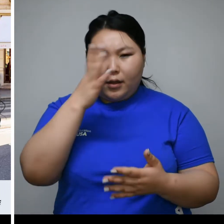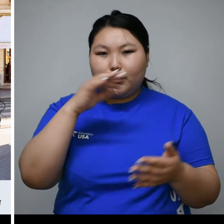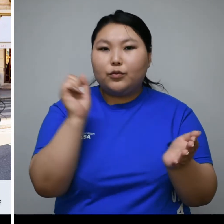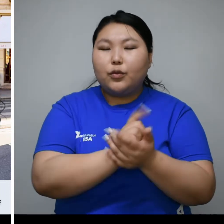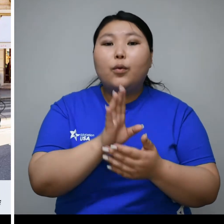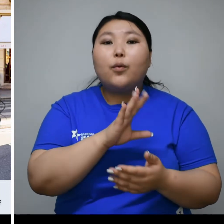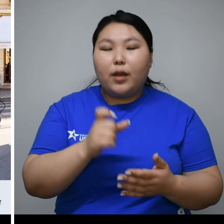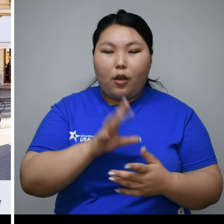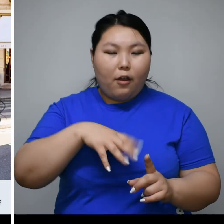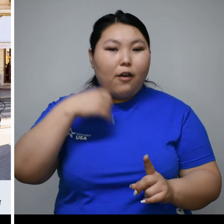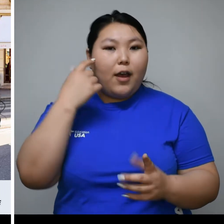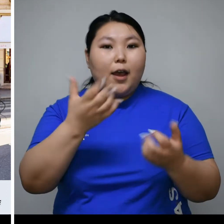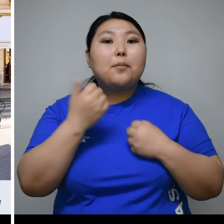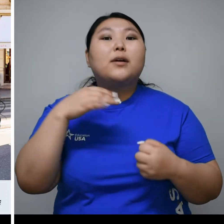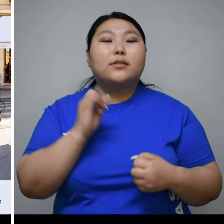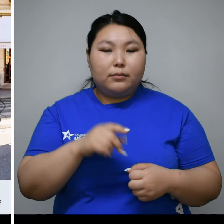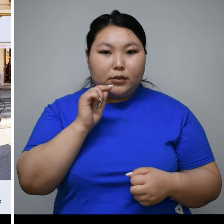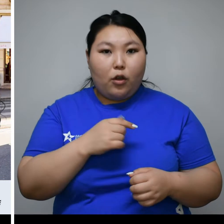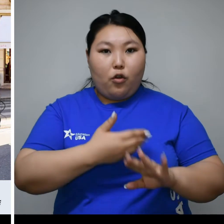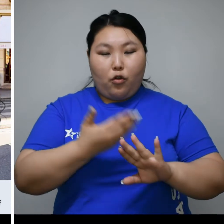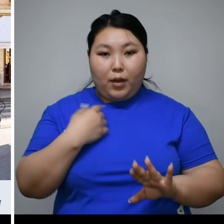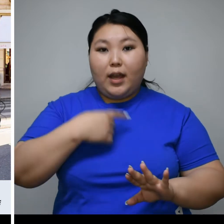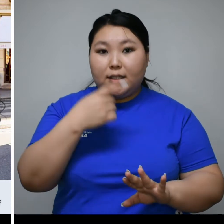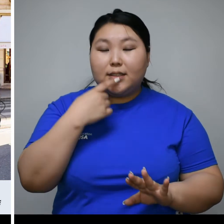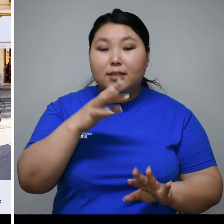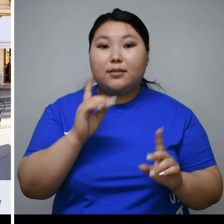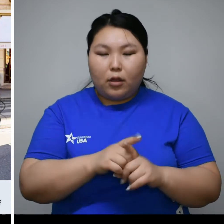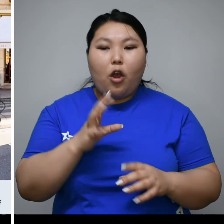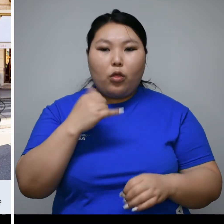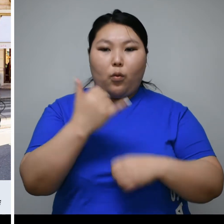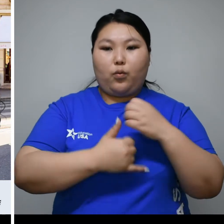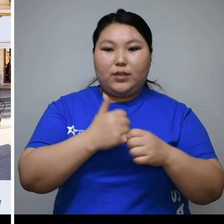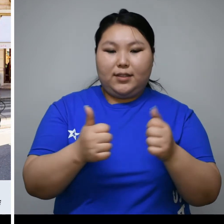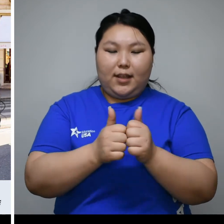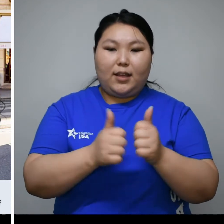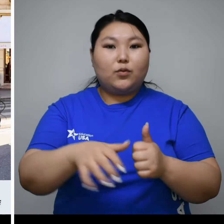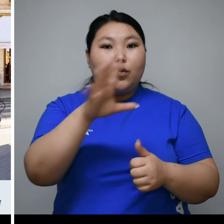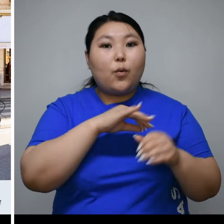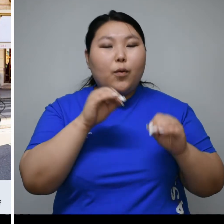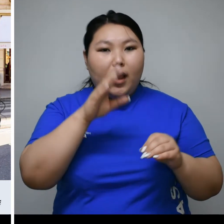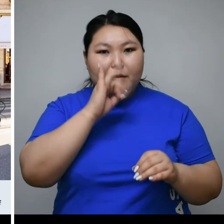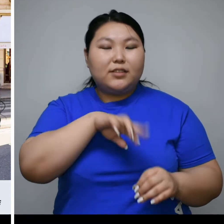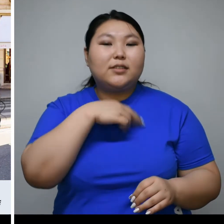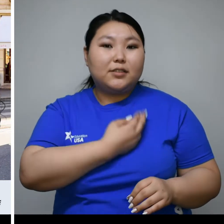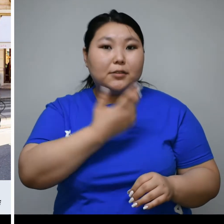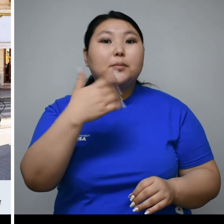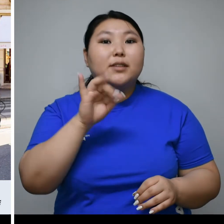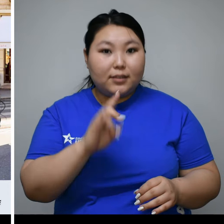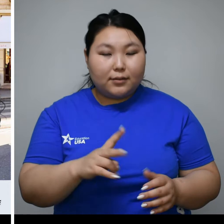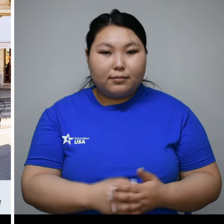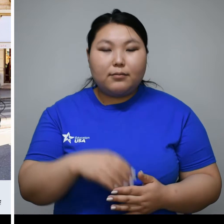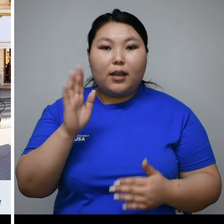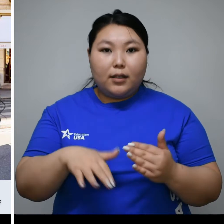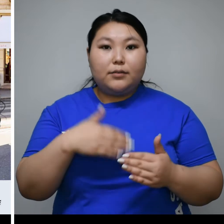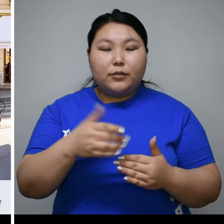чухал юм бэ гэдгийг бас ойлгож авчихсан. Тэгээд өмнө хэлсэнчлэн тэгээд олон орны найзуудтай болохыг аль болох хичээдэг байсан.